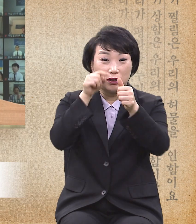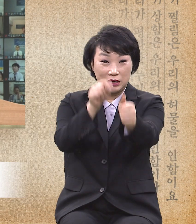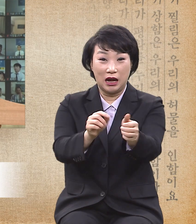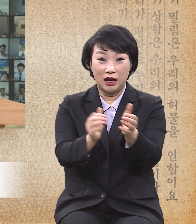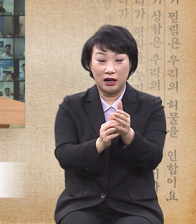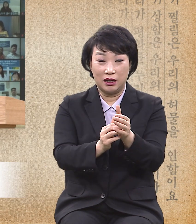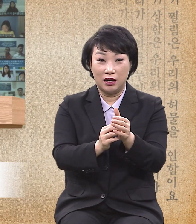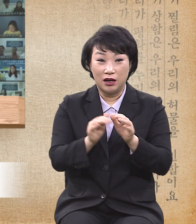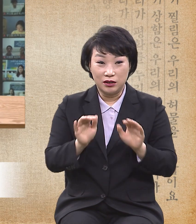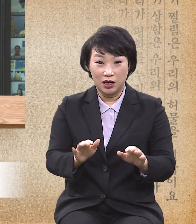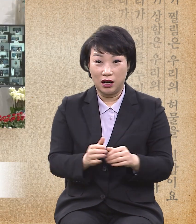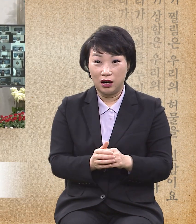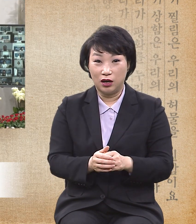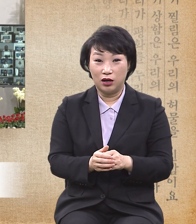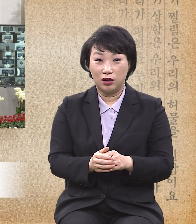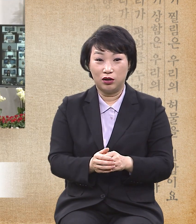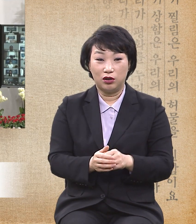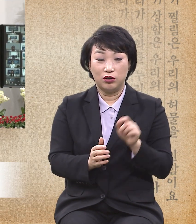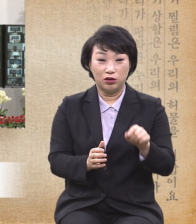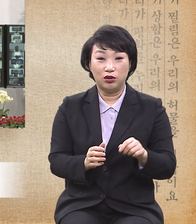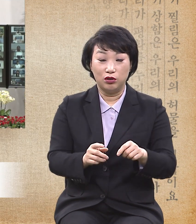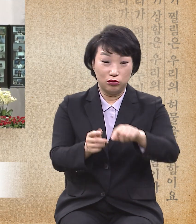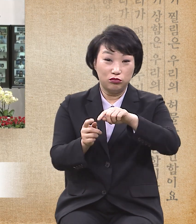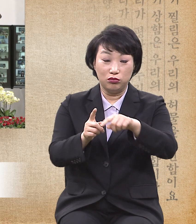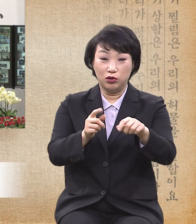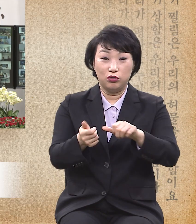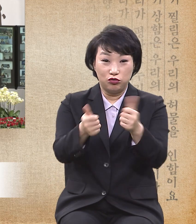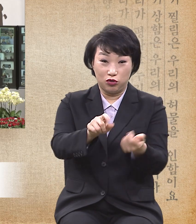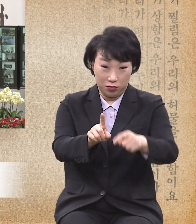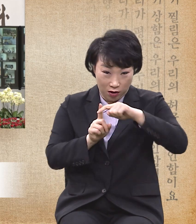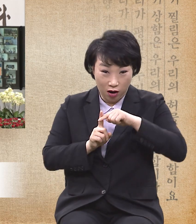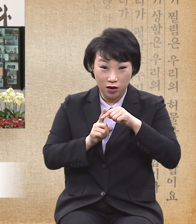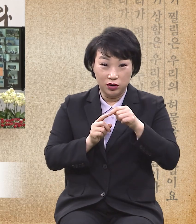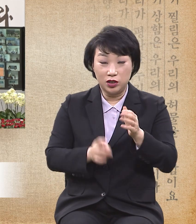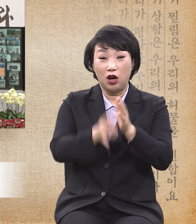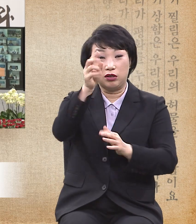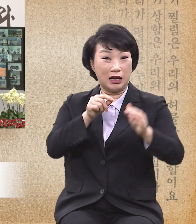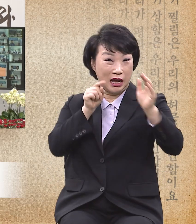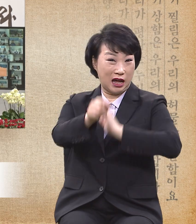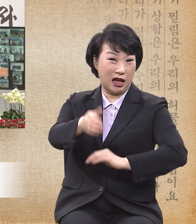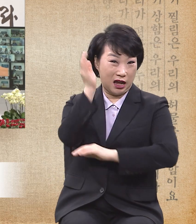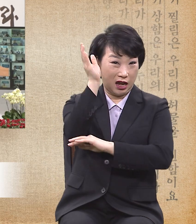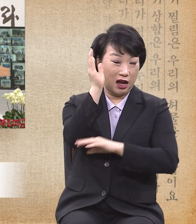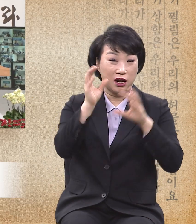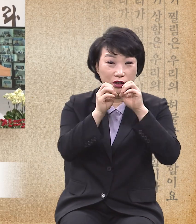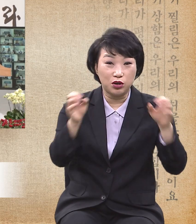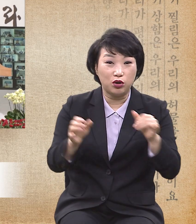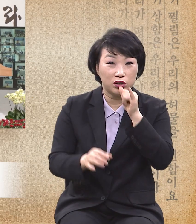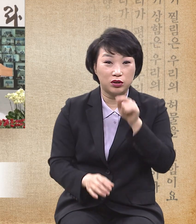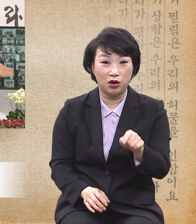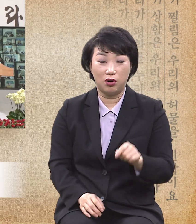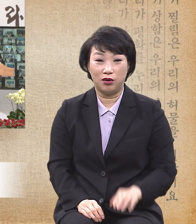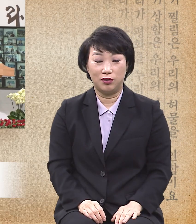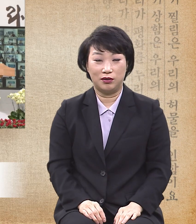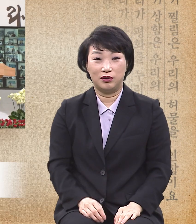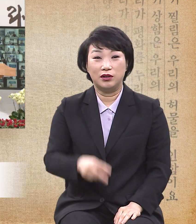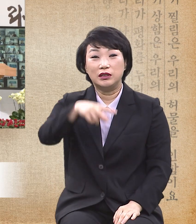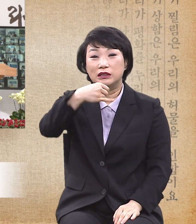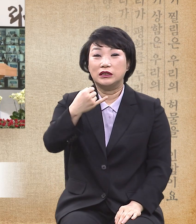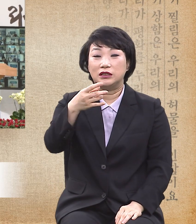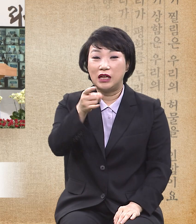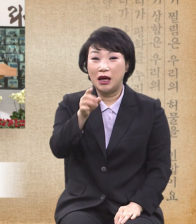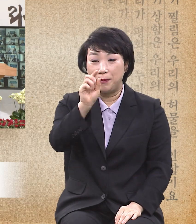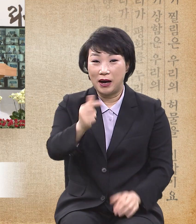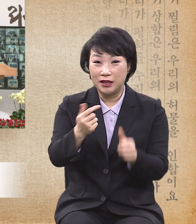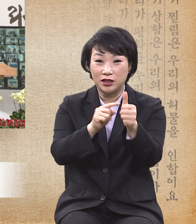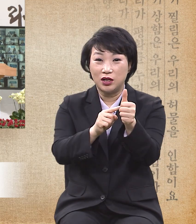전하라니까 죽음을 무릅쓰고 예루살렘에서 전합니다. 예, 스데반이